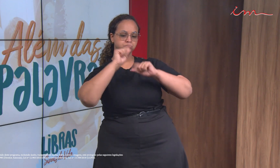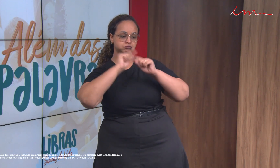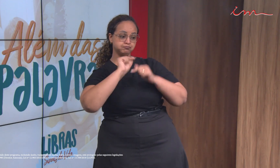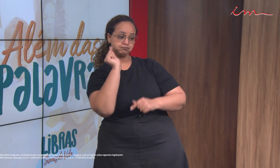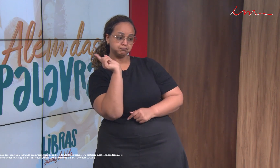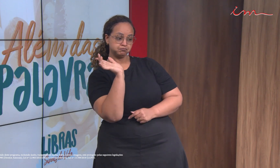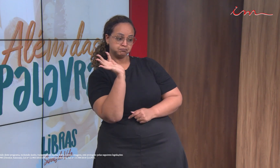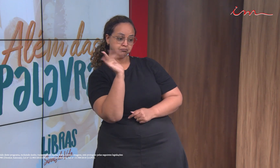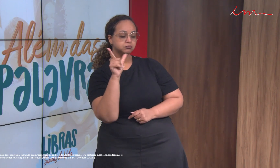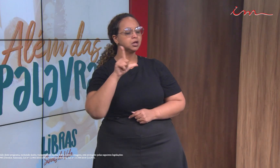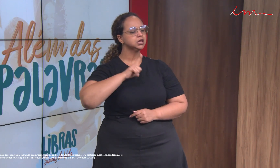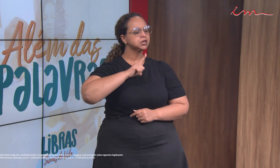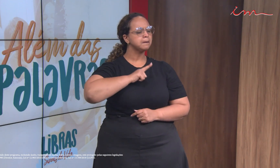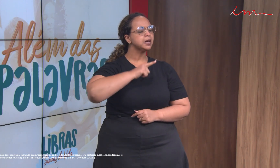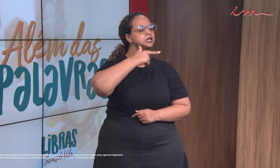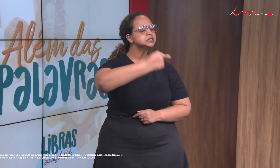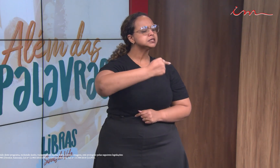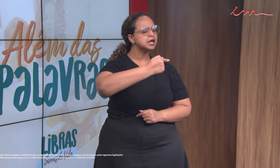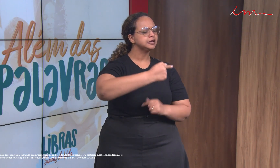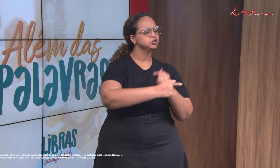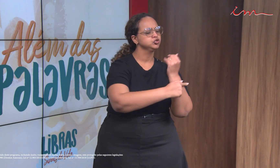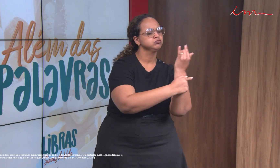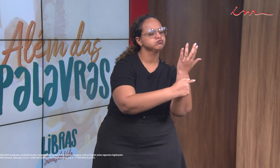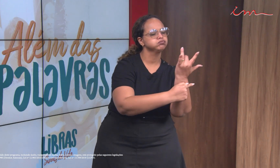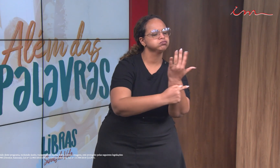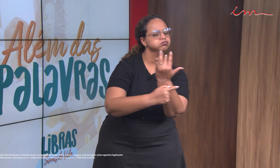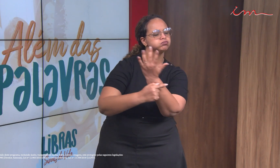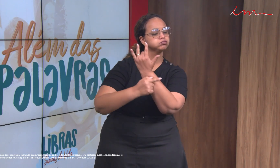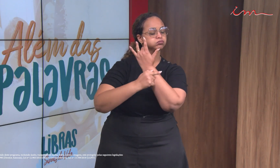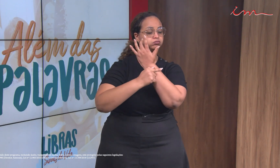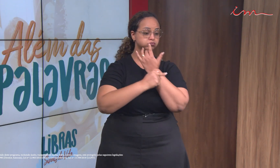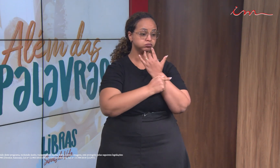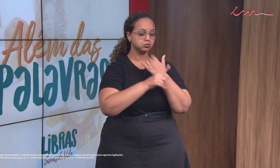estrelas, que anda no meio dos 7 castiçais de ouro.